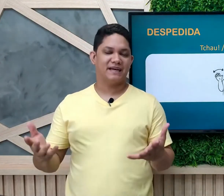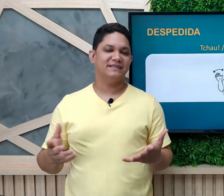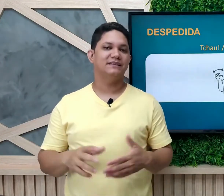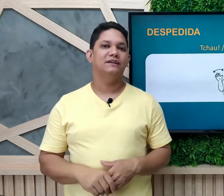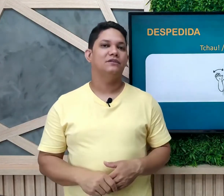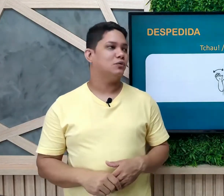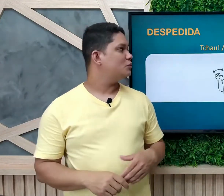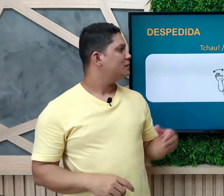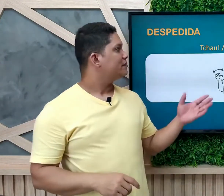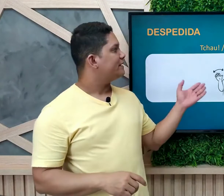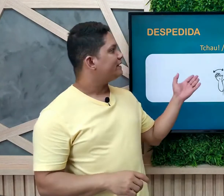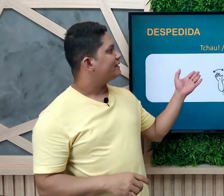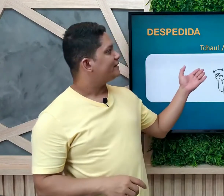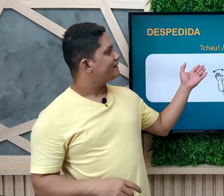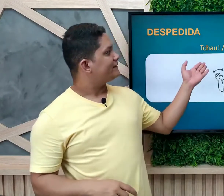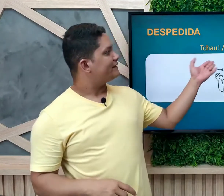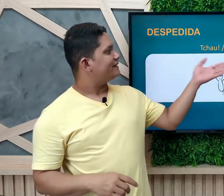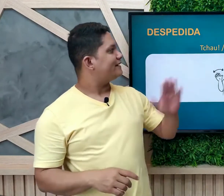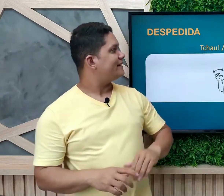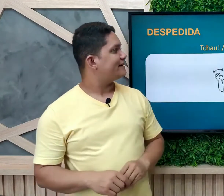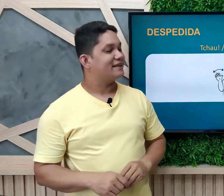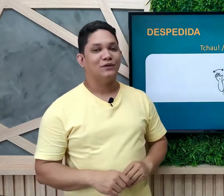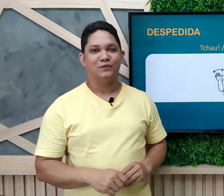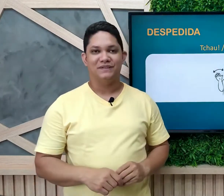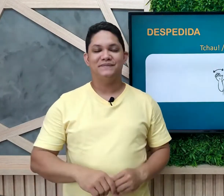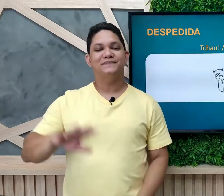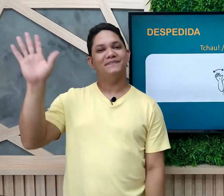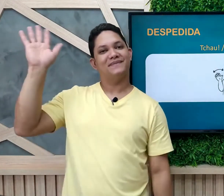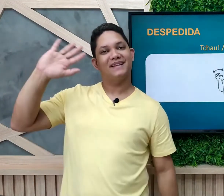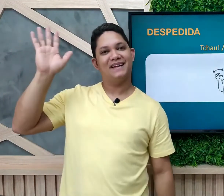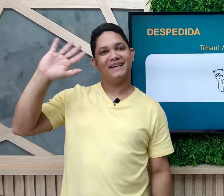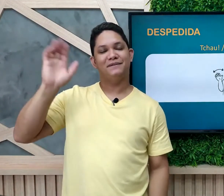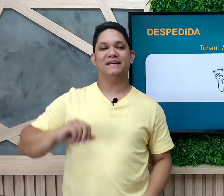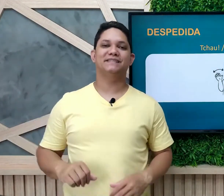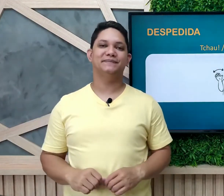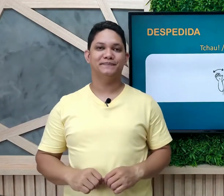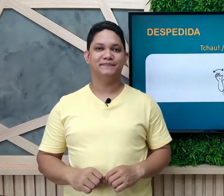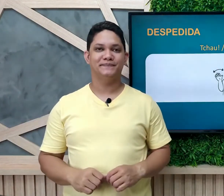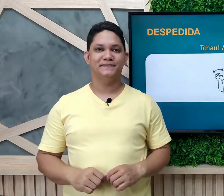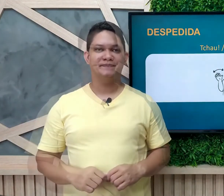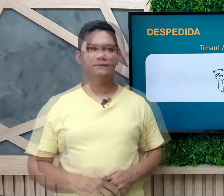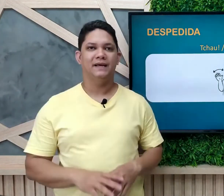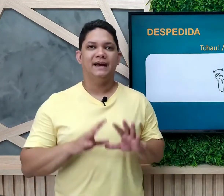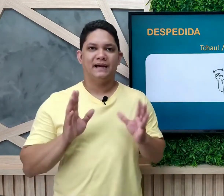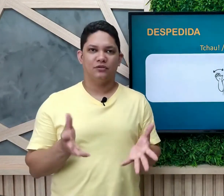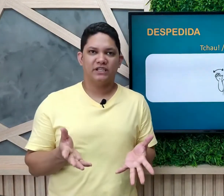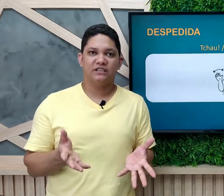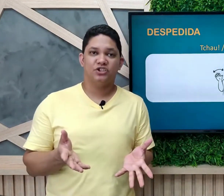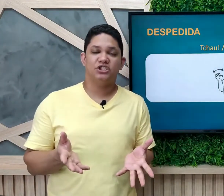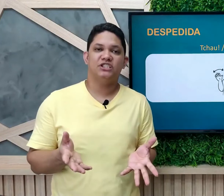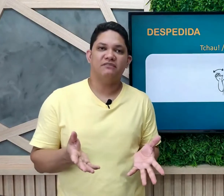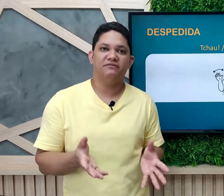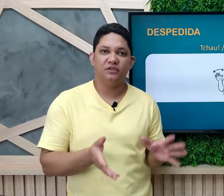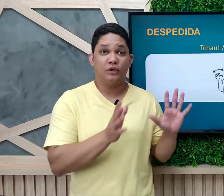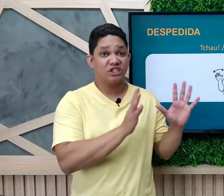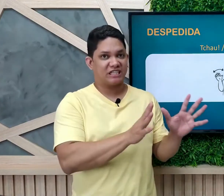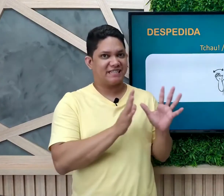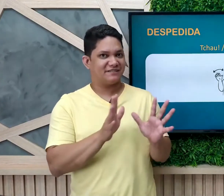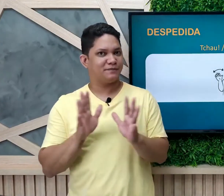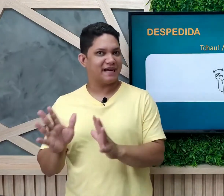mais, ou até logo, né? Até mais. Agora que a gente já viu as três